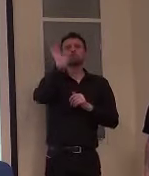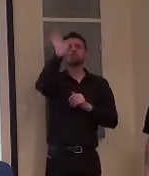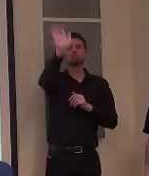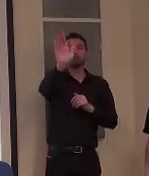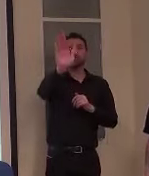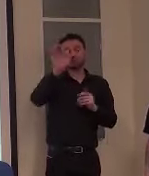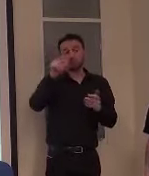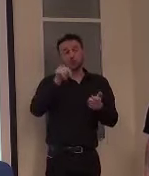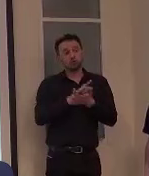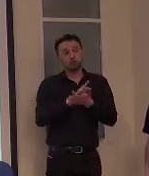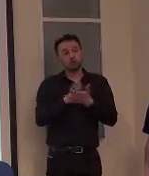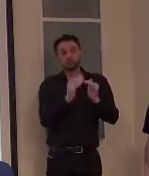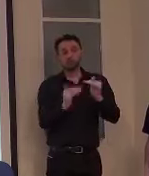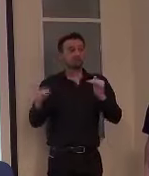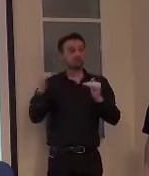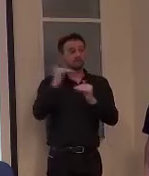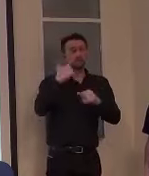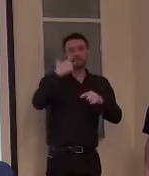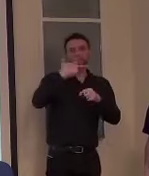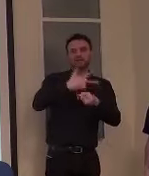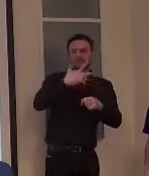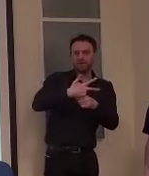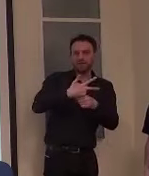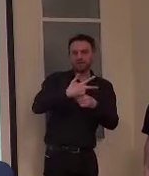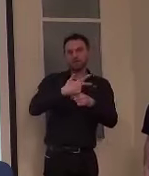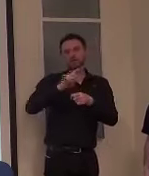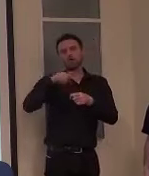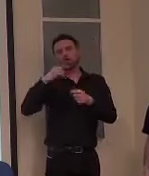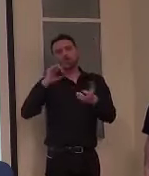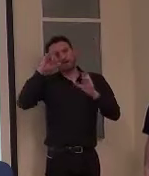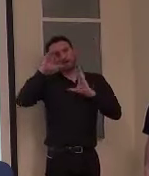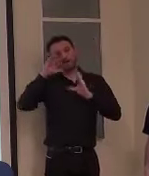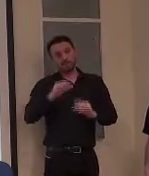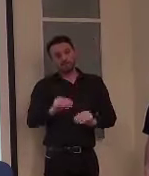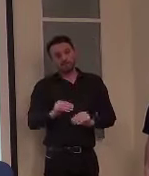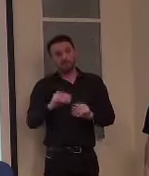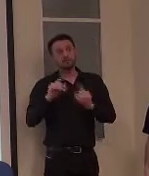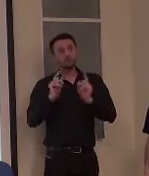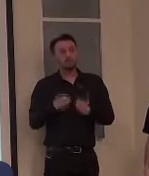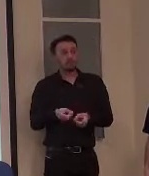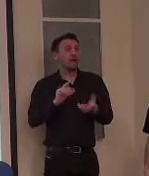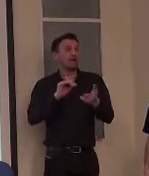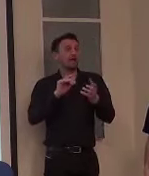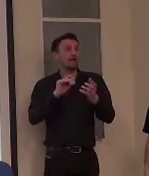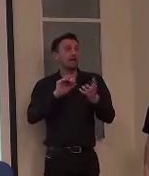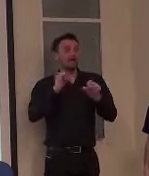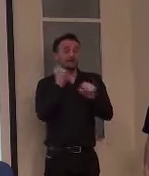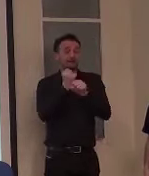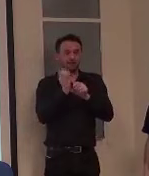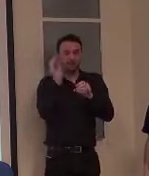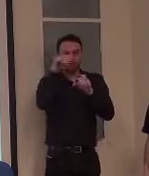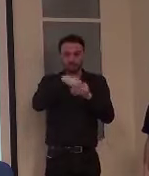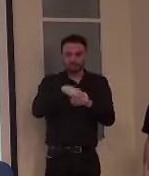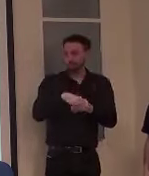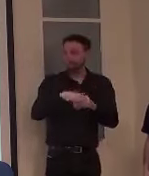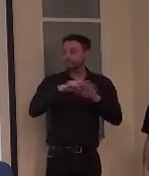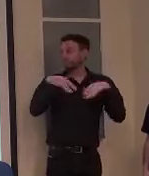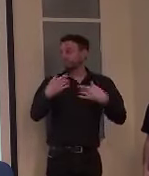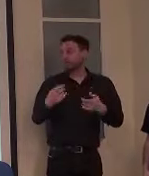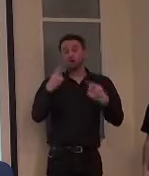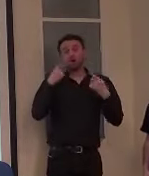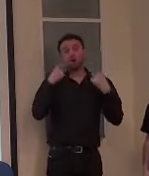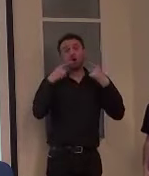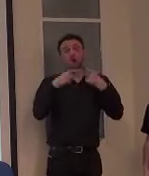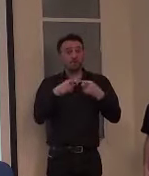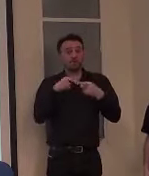cuando a nivel nacional yo sigo otro tipo de formación en todo el mundo el grado entonces los objetivos de